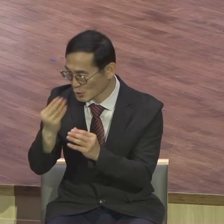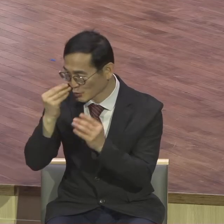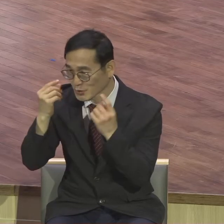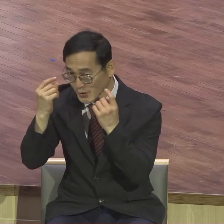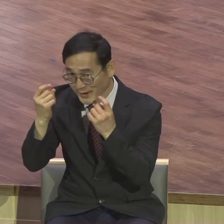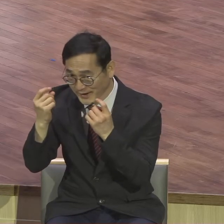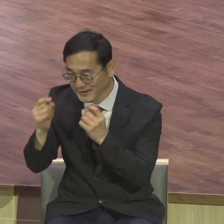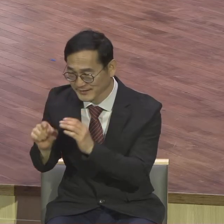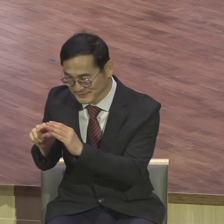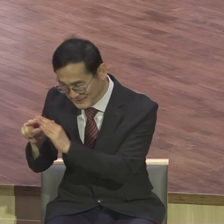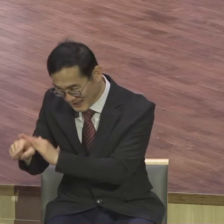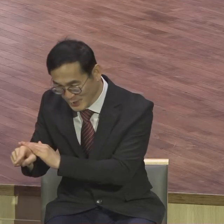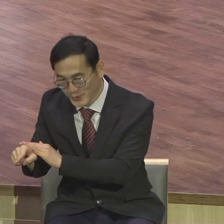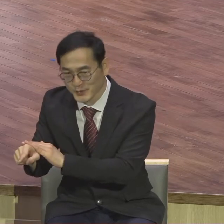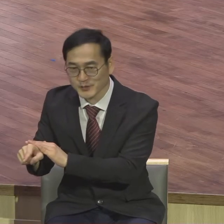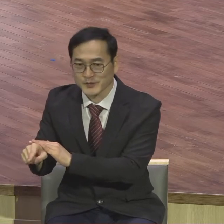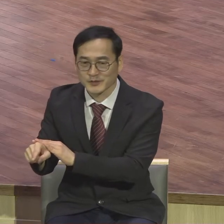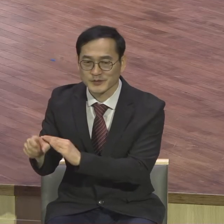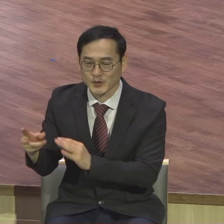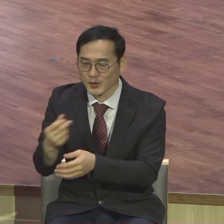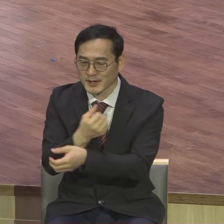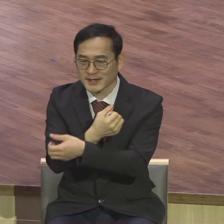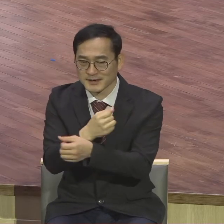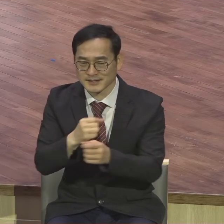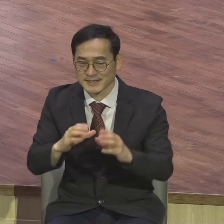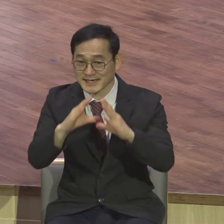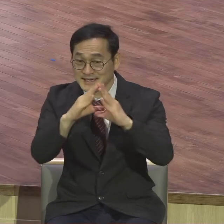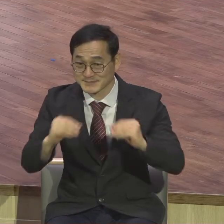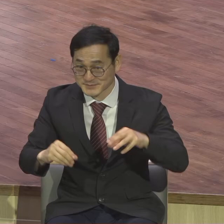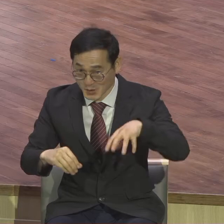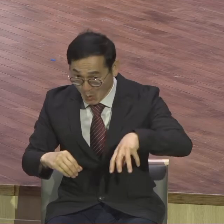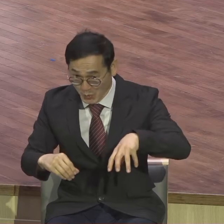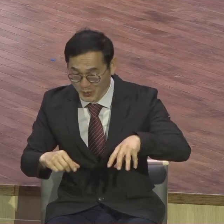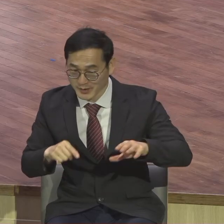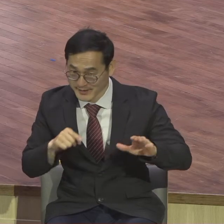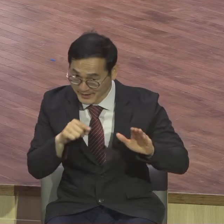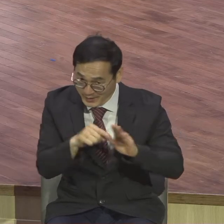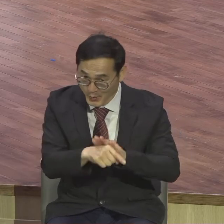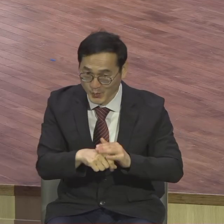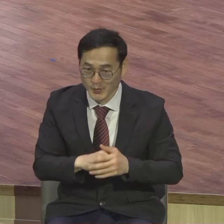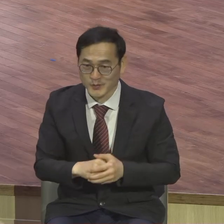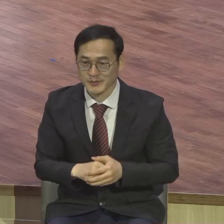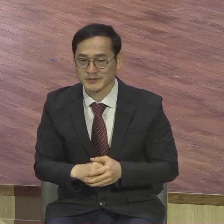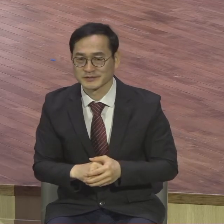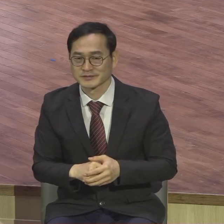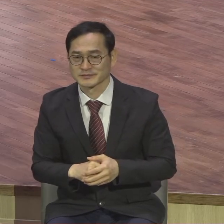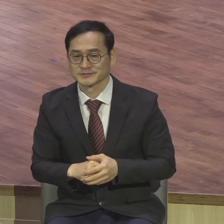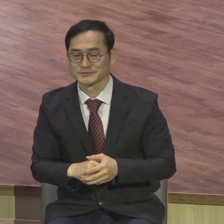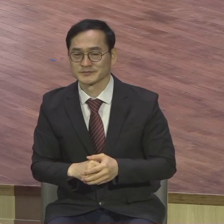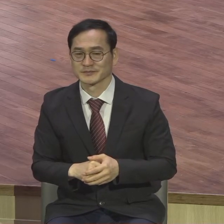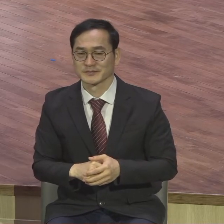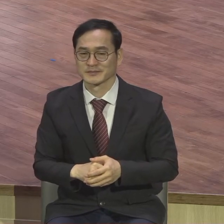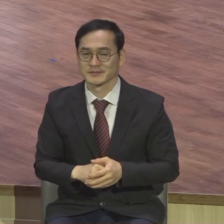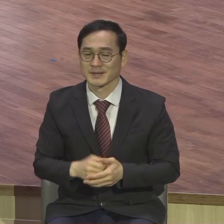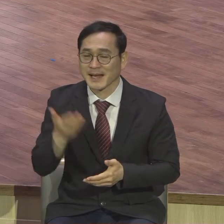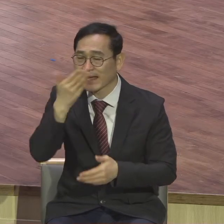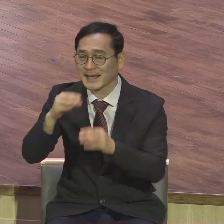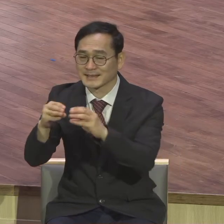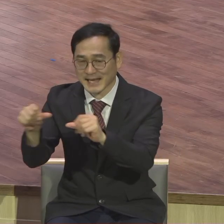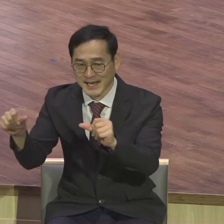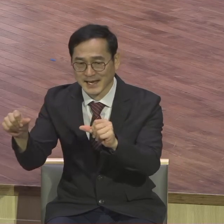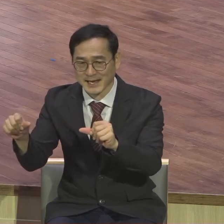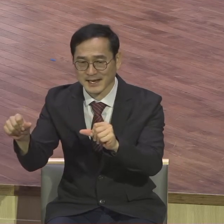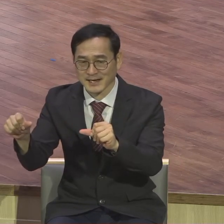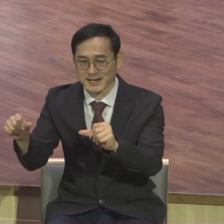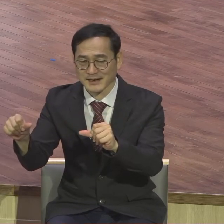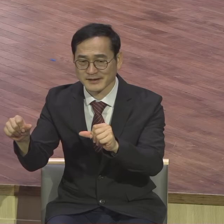이집트부터 430년 종살이하다가 빠져나와서 이스라엘이 가나안 땅 들어간 그 과정들, 홍해를